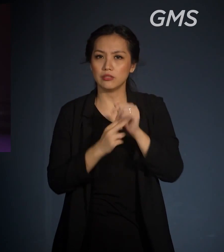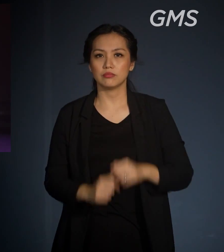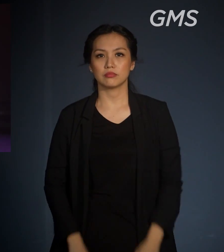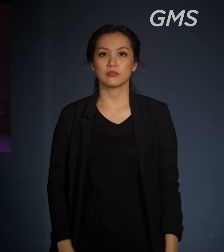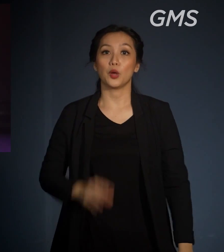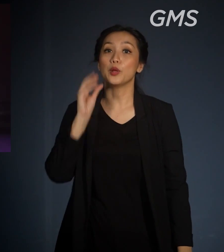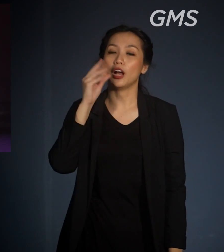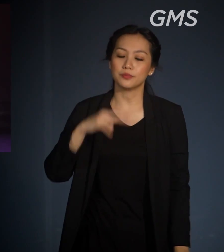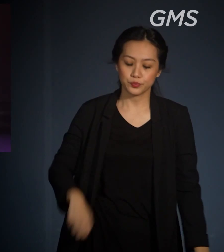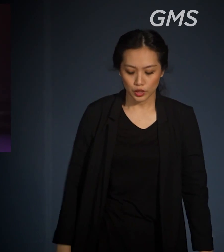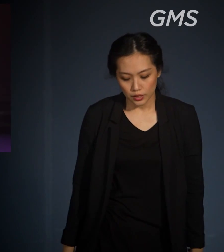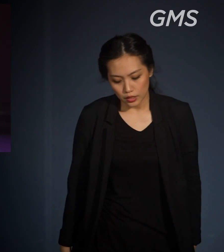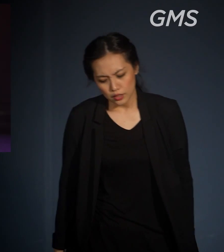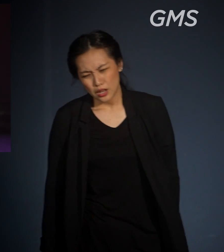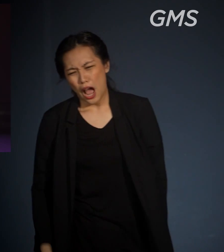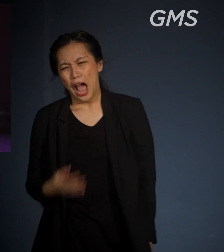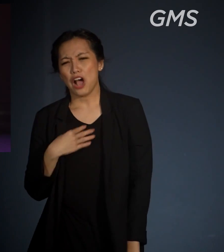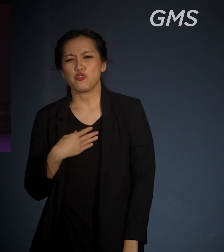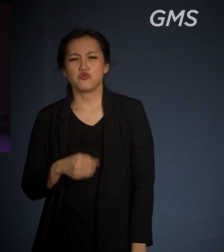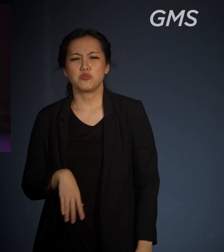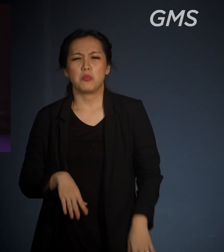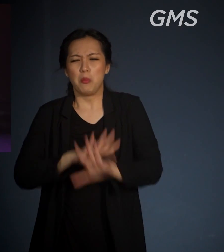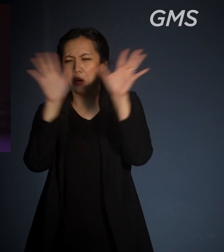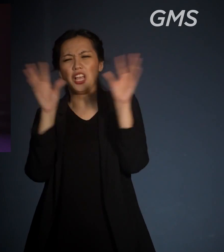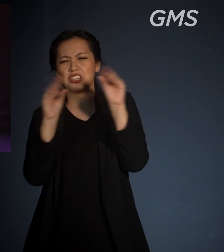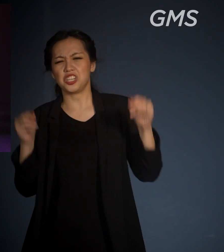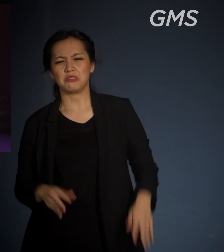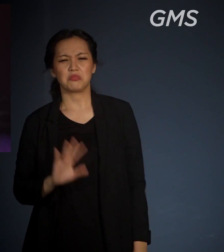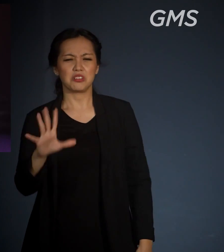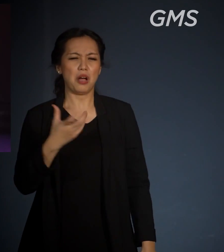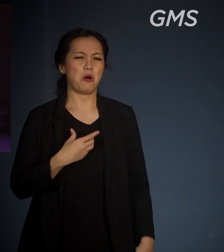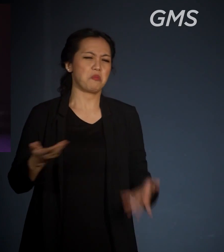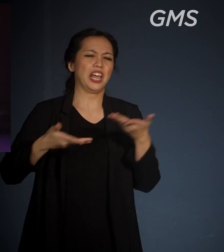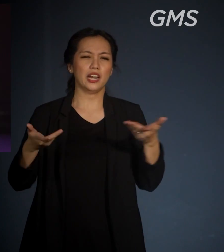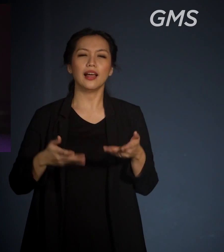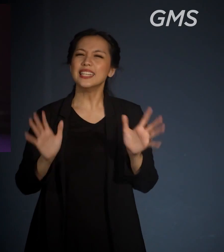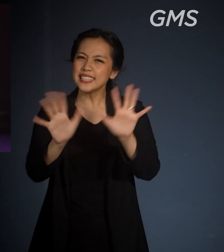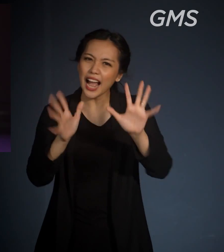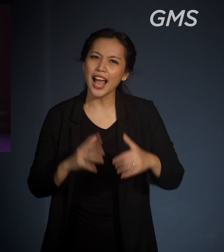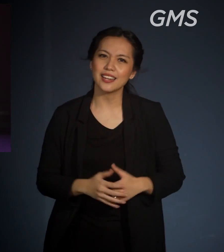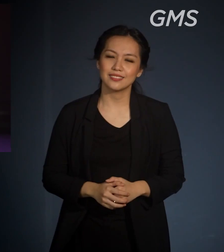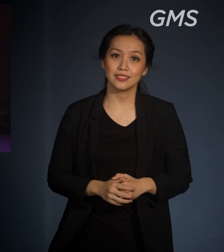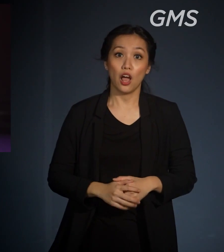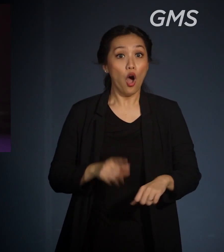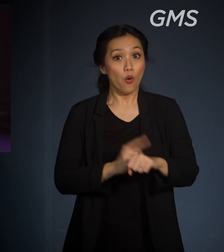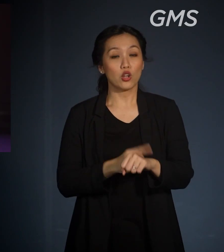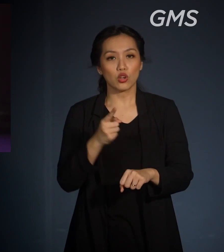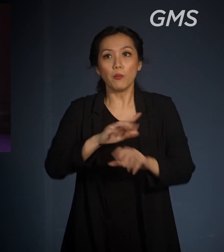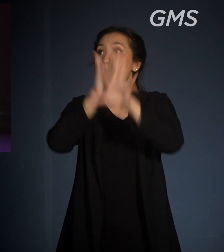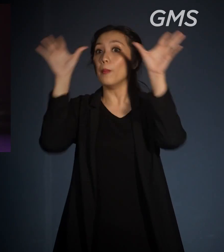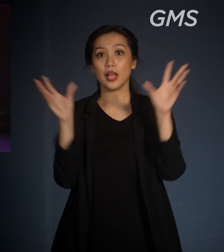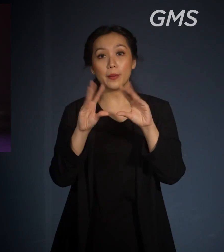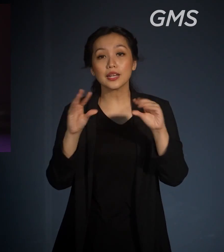Pak, aku nggak bisa pelayanan, aku nggak bisa terlibat dalam pelayanan. Justru ketika Anda selagi sibuk-sibuknya dan